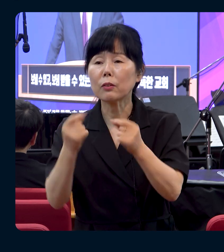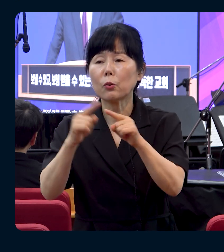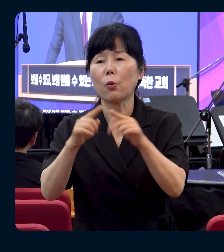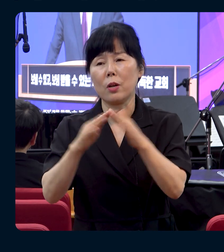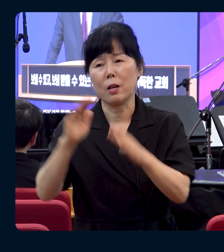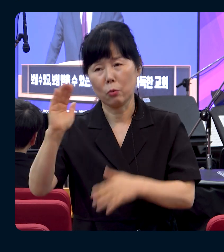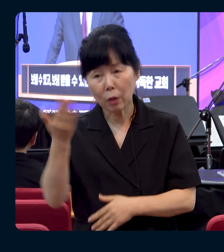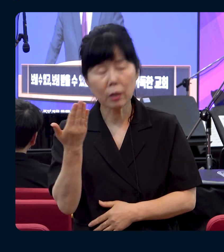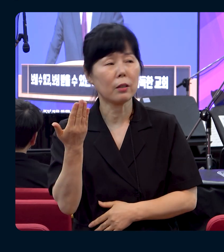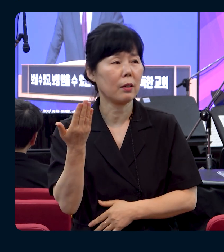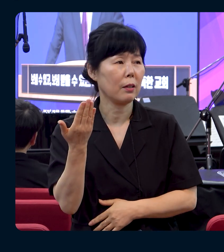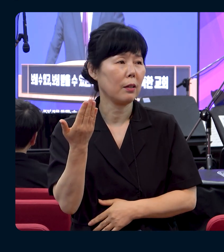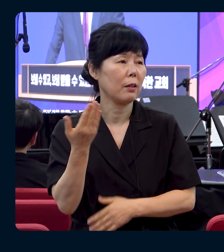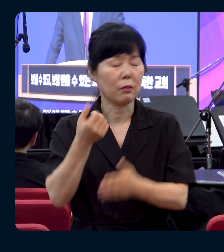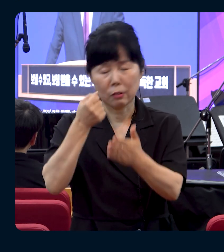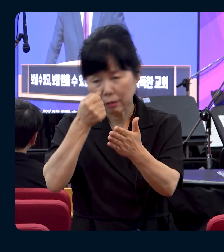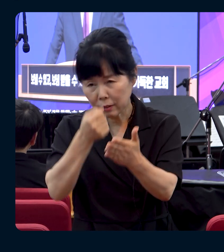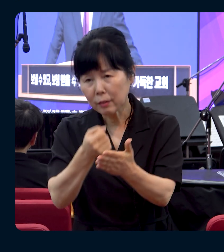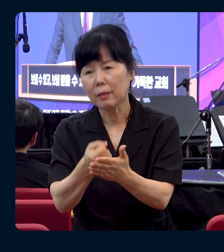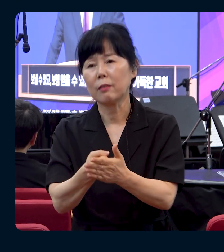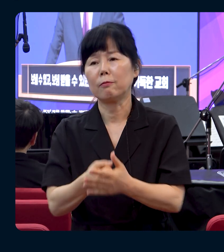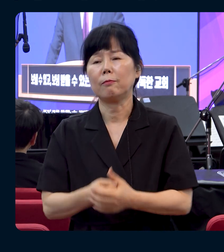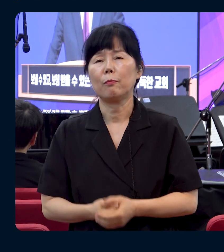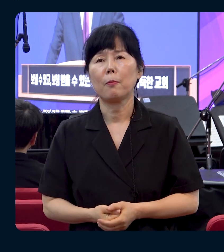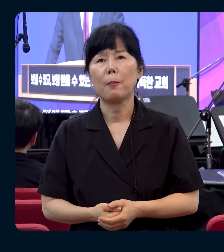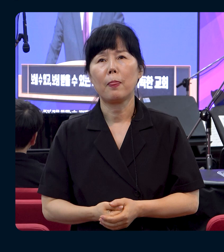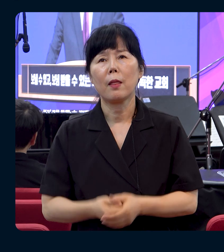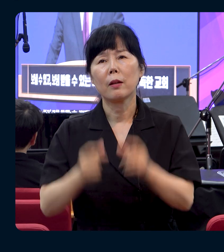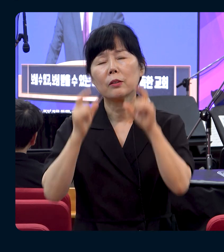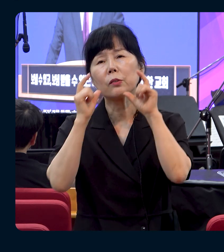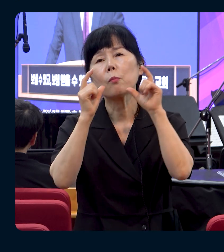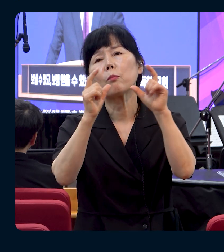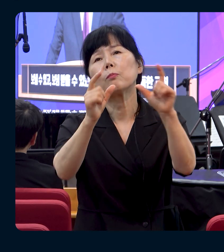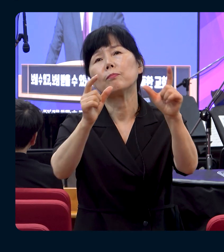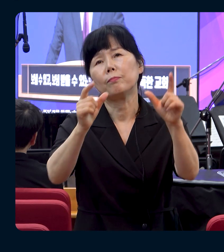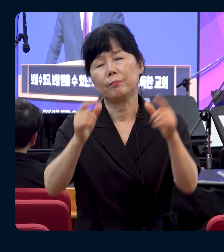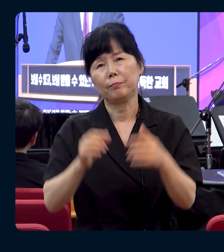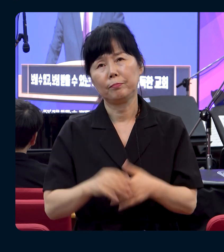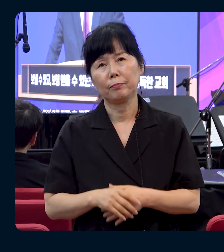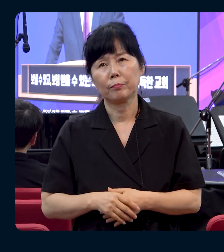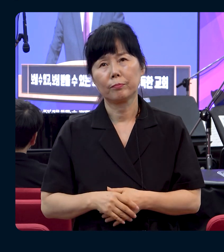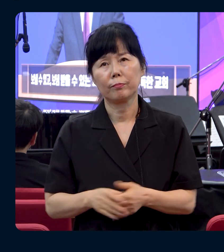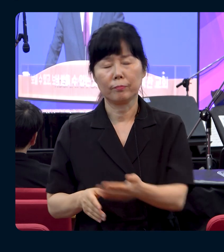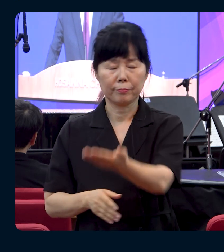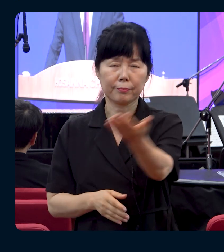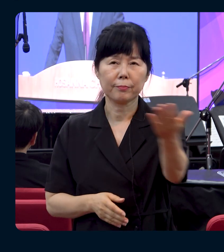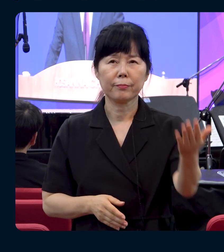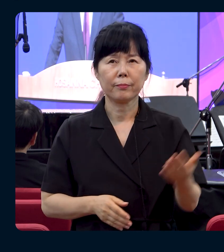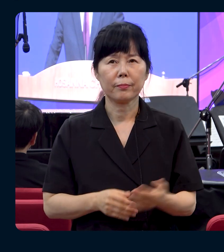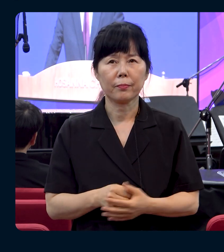결단하고 그리고 선포하는 것입니다. 여러분,